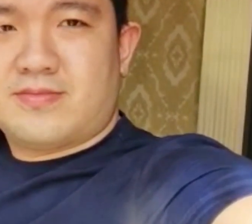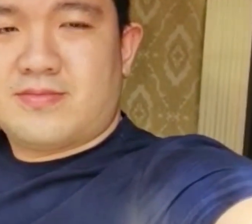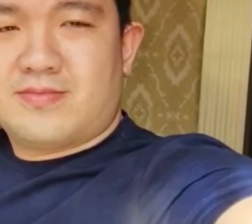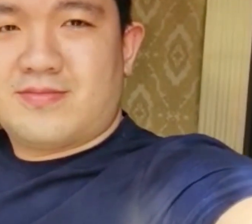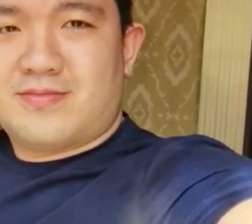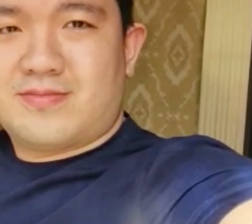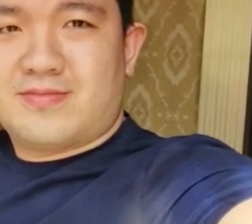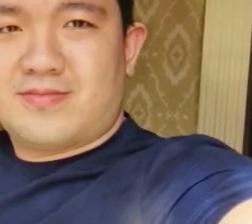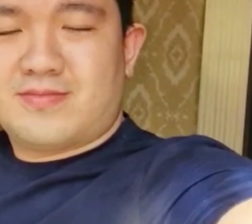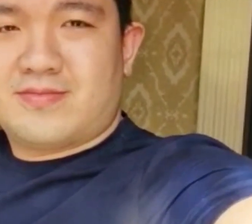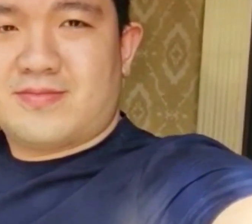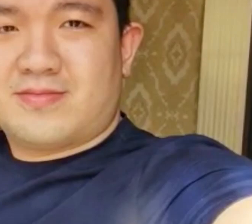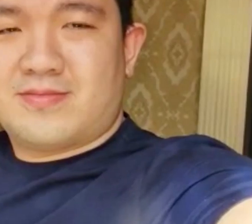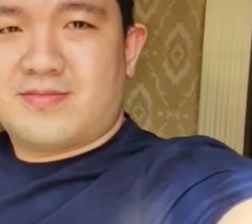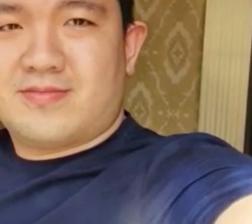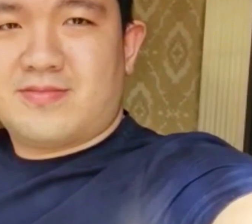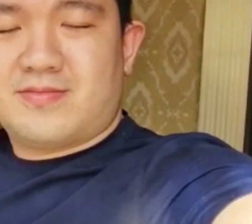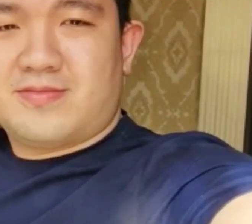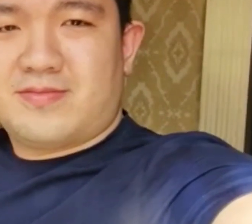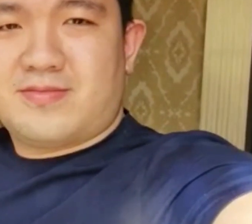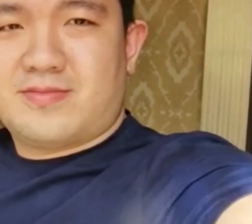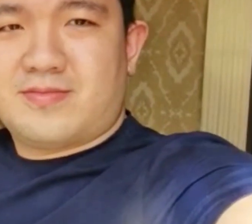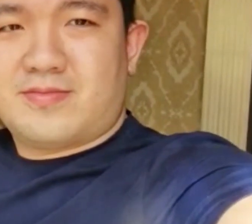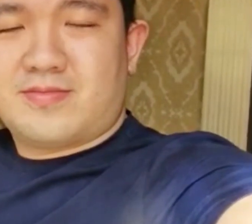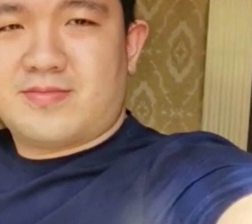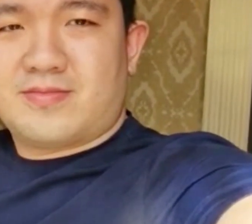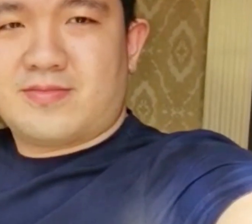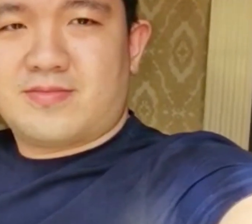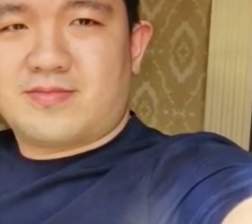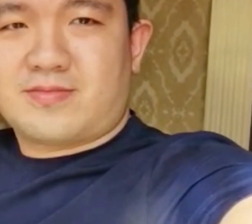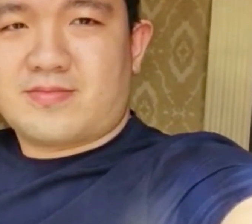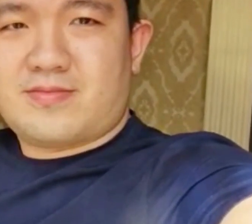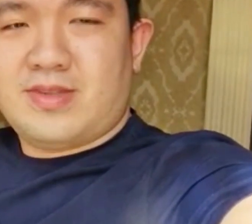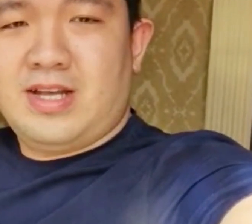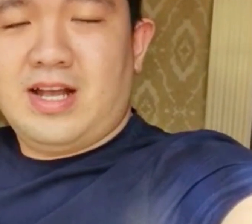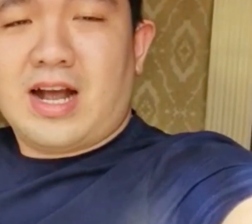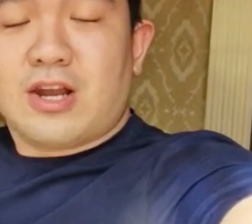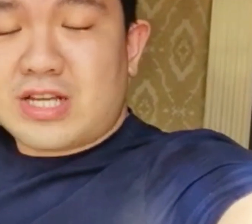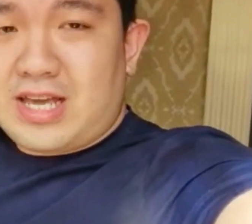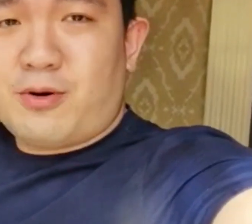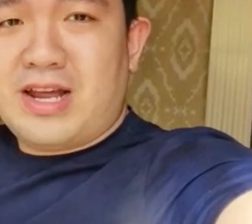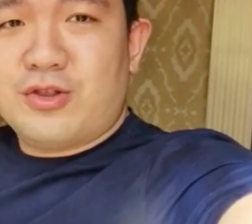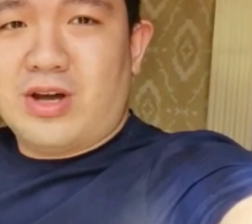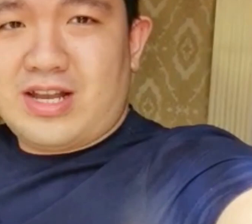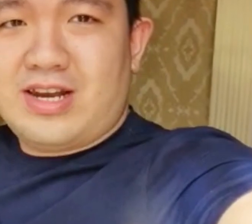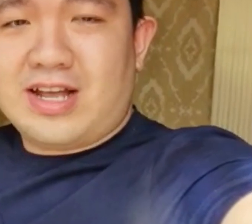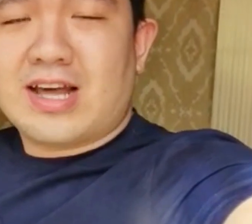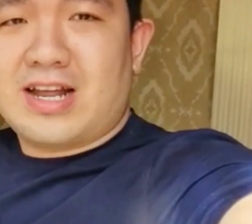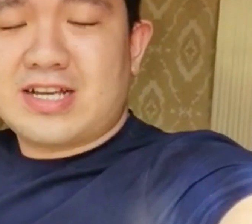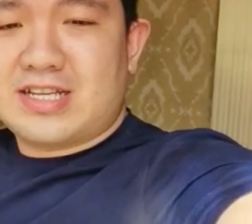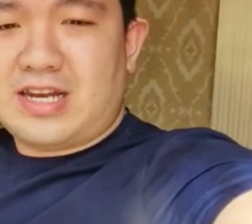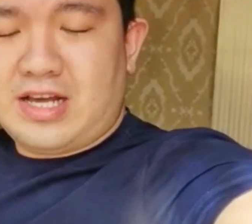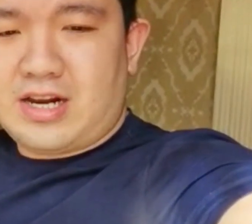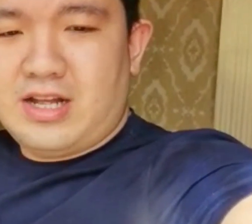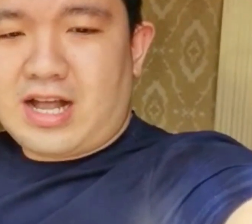kepada Tuhan. Bukan karena kuat gagah kami, tapi karena kasih karunia Tuhan. Kalau saya mau melayani Tuhan, karena